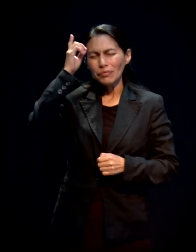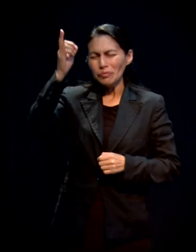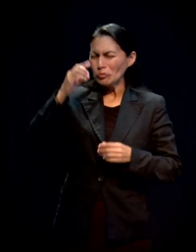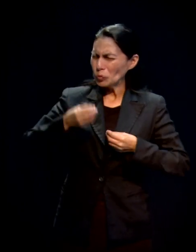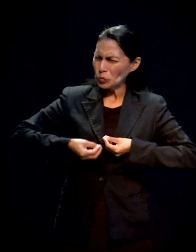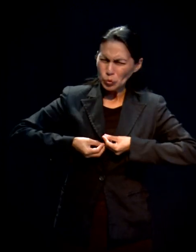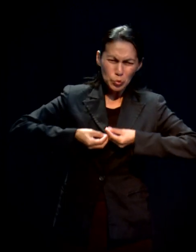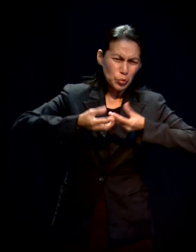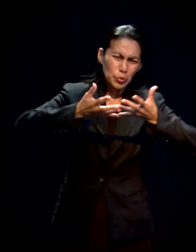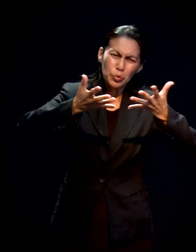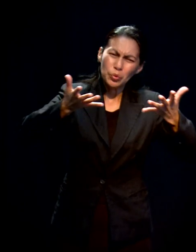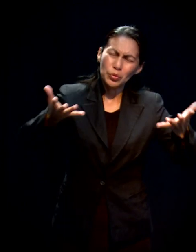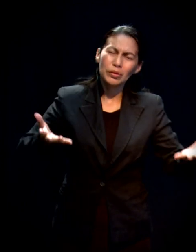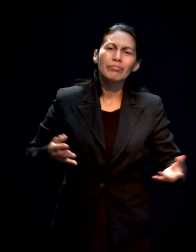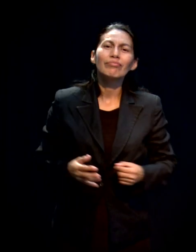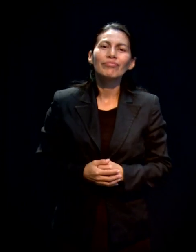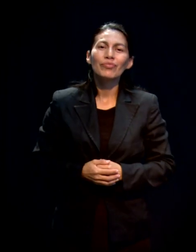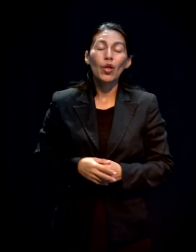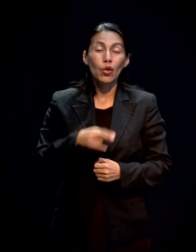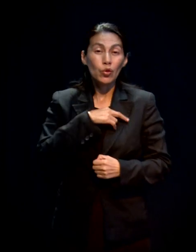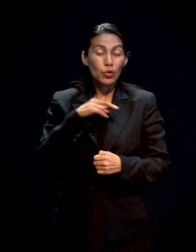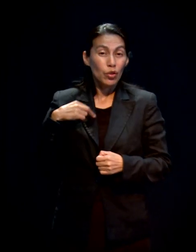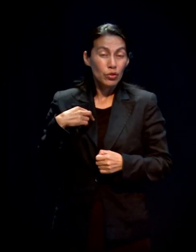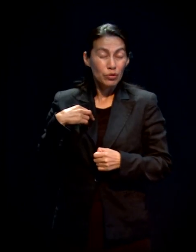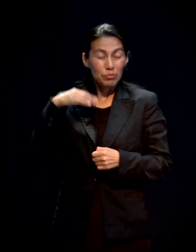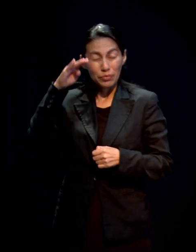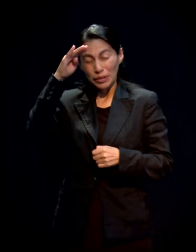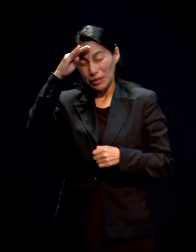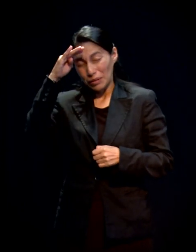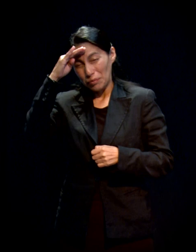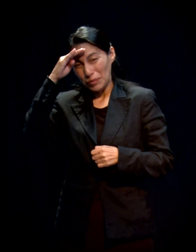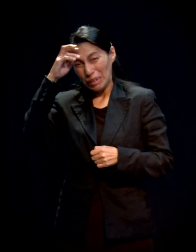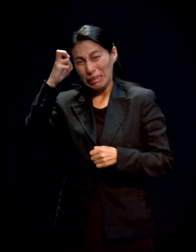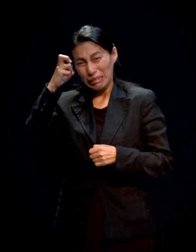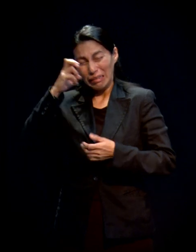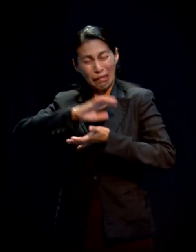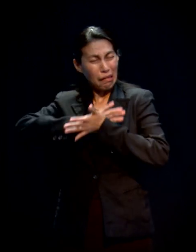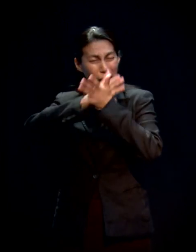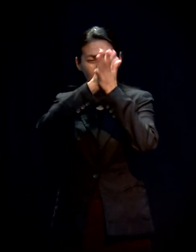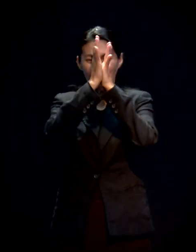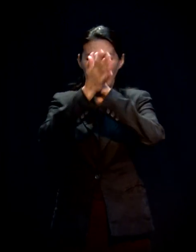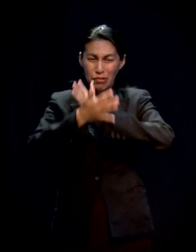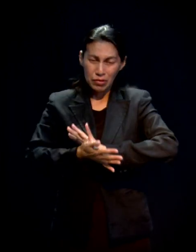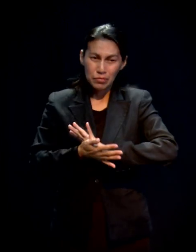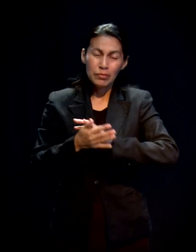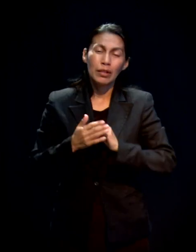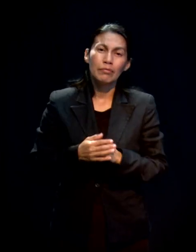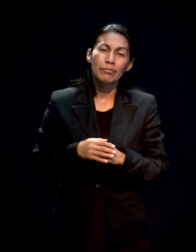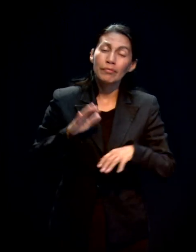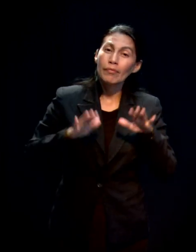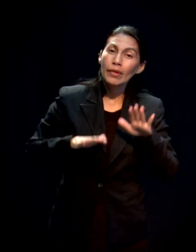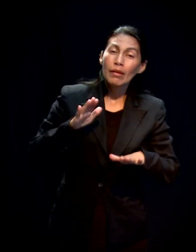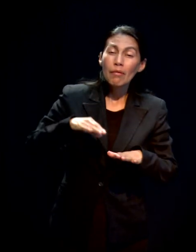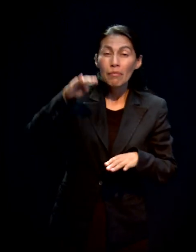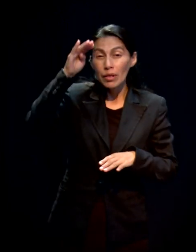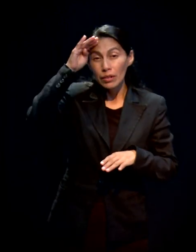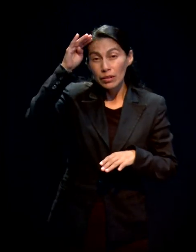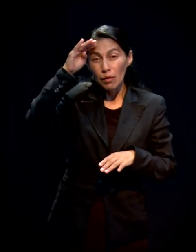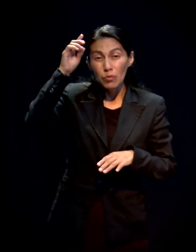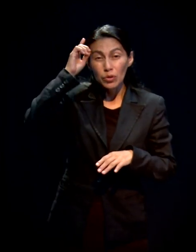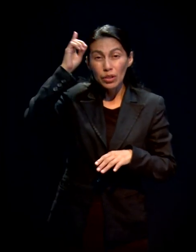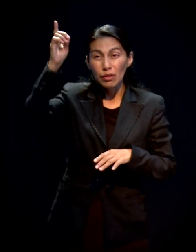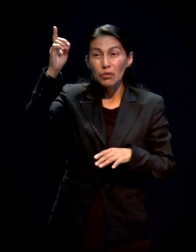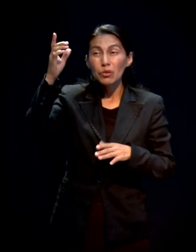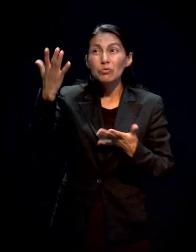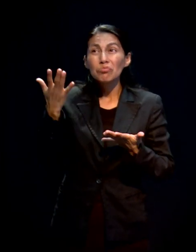sumamente generoso dice que debemos transformar nuestra manera de pensar porque pensamos de dios como una